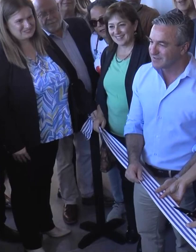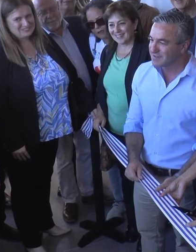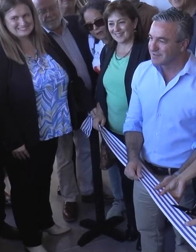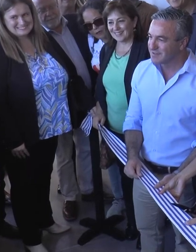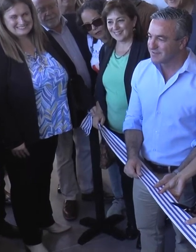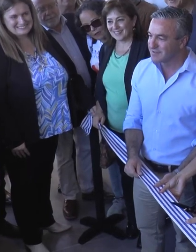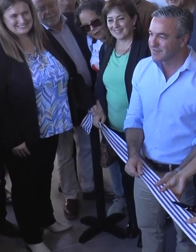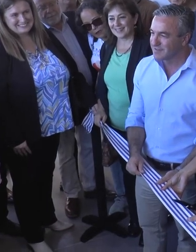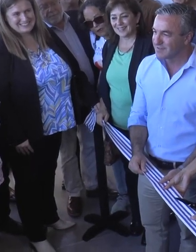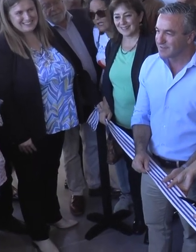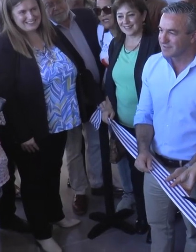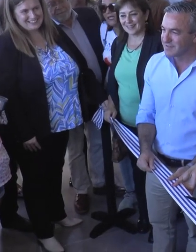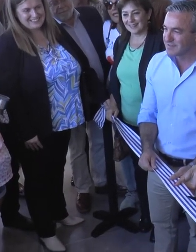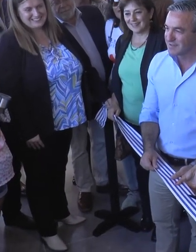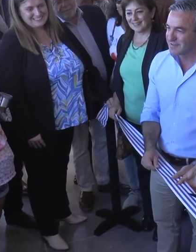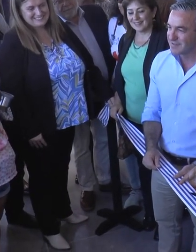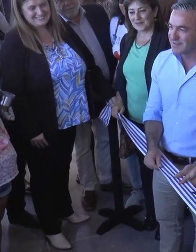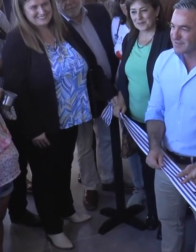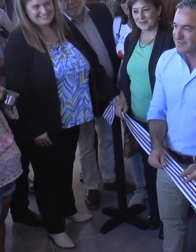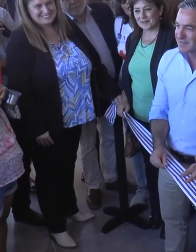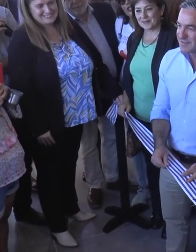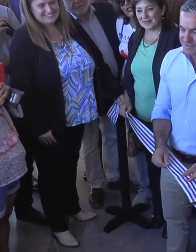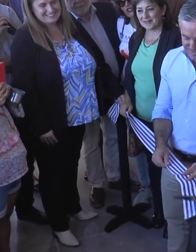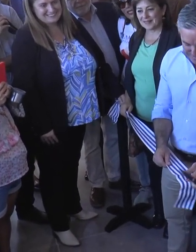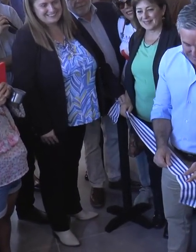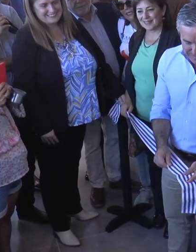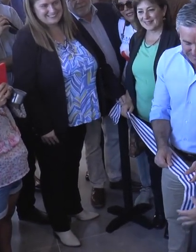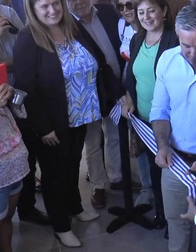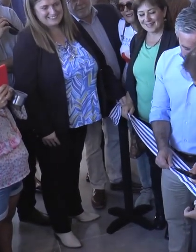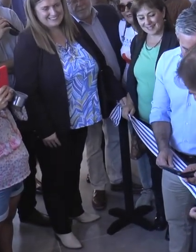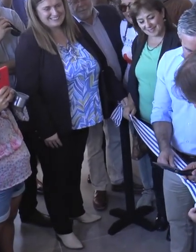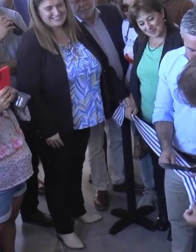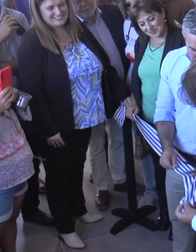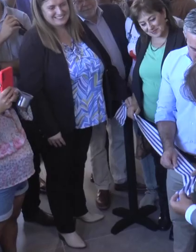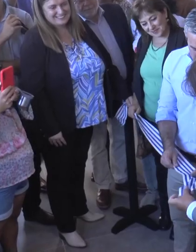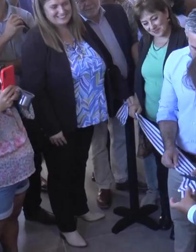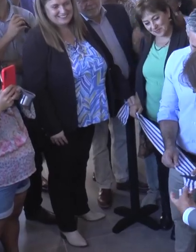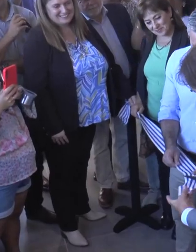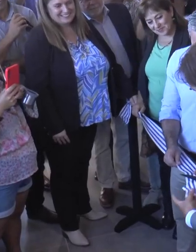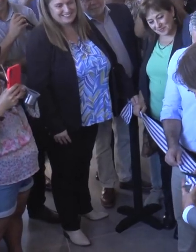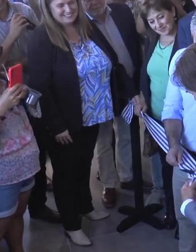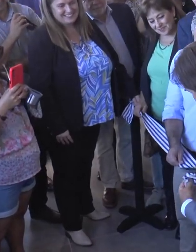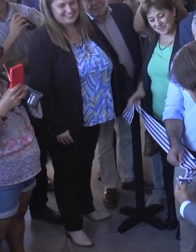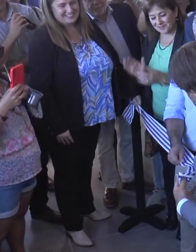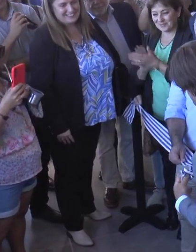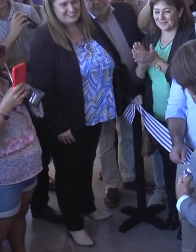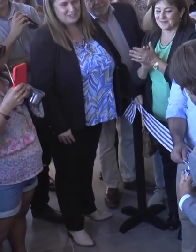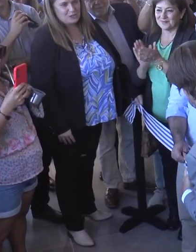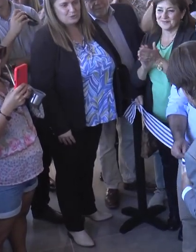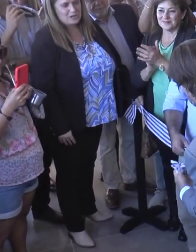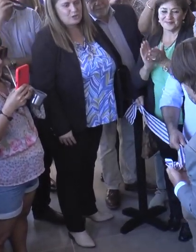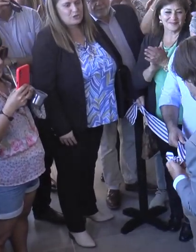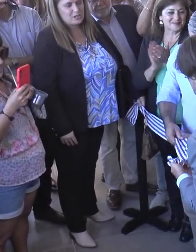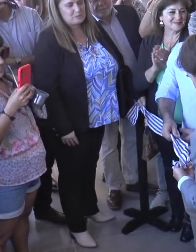Larrañaga, ministro entonces del Ministerio del Interior, y logramos el comodato y logramos que este predio volviera a la Intendencia Departamental de Tacuarembó para